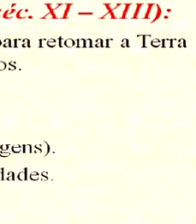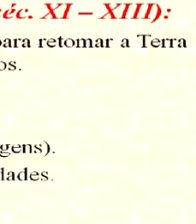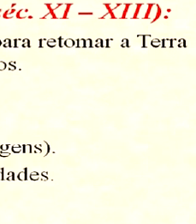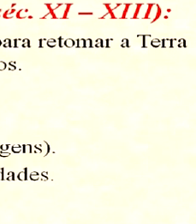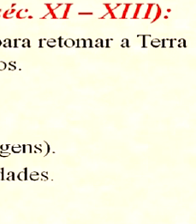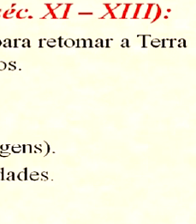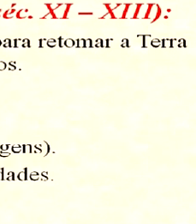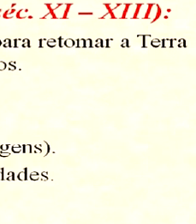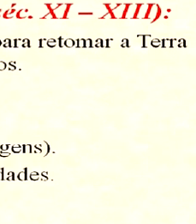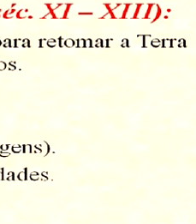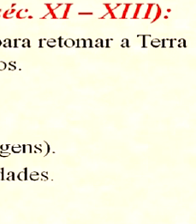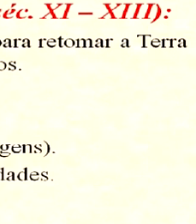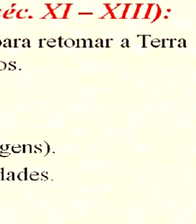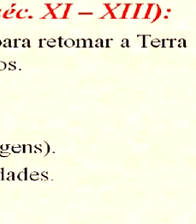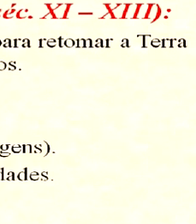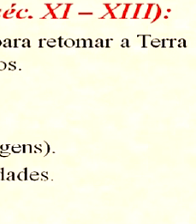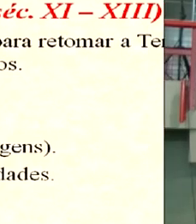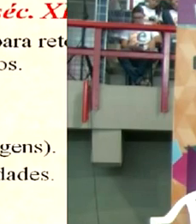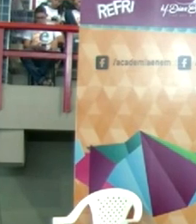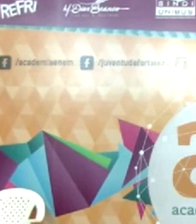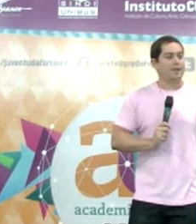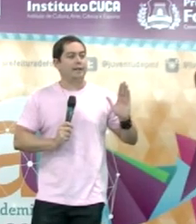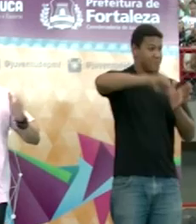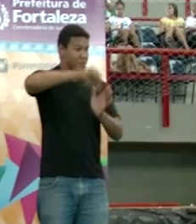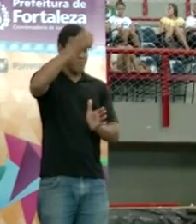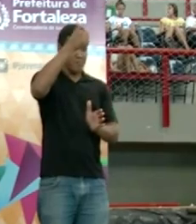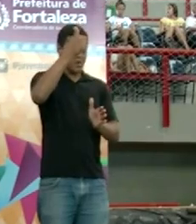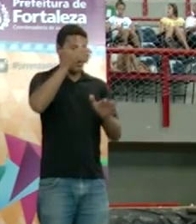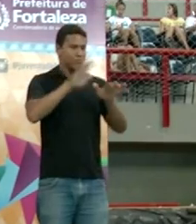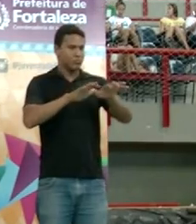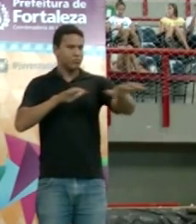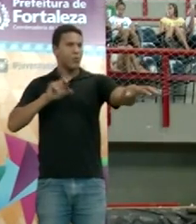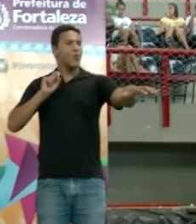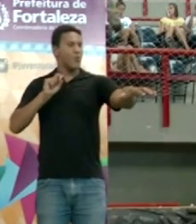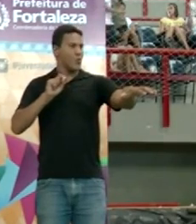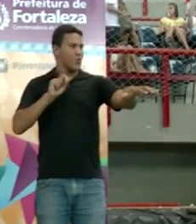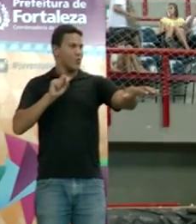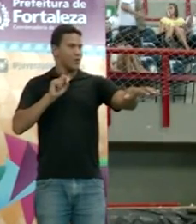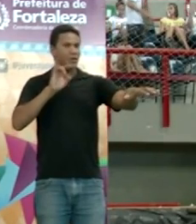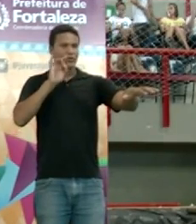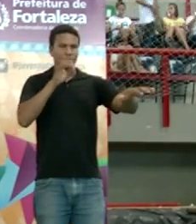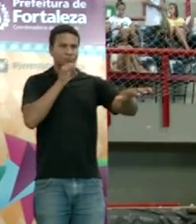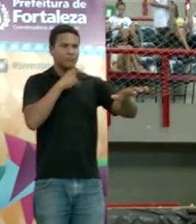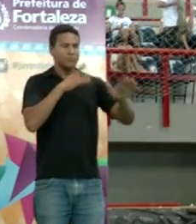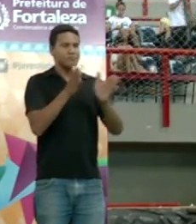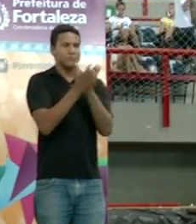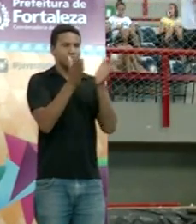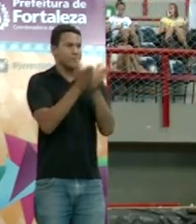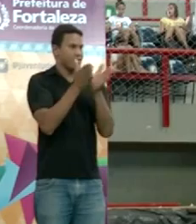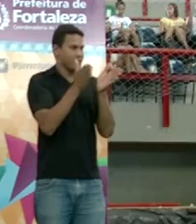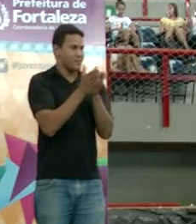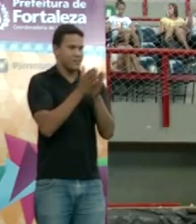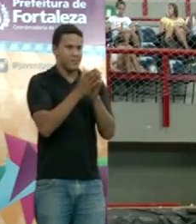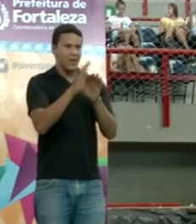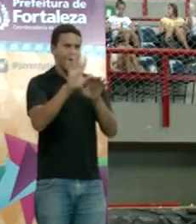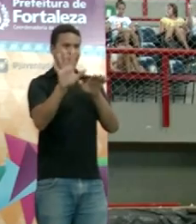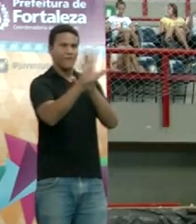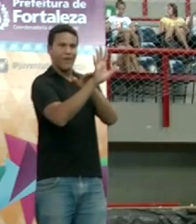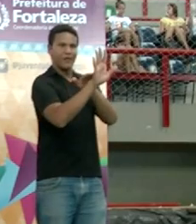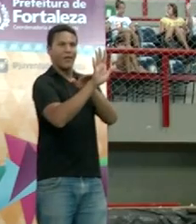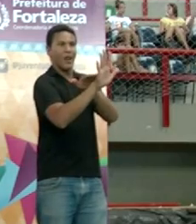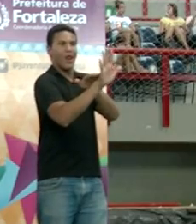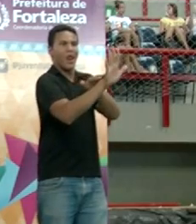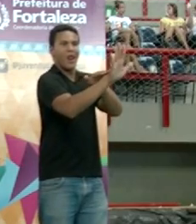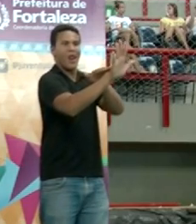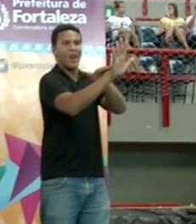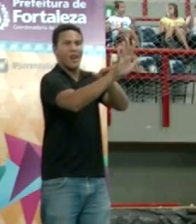mendigos, que os pobres foram na frente, tá certo? Teve a cruzada das crianças, só menino, tá? Obviamente